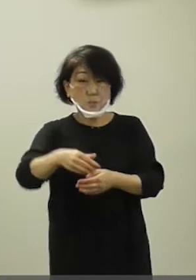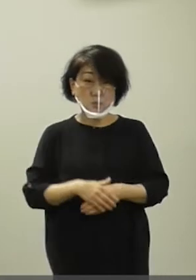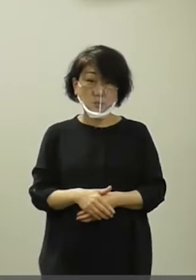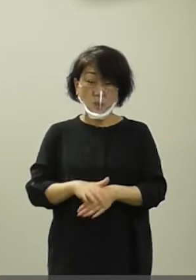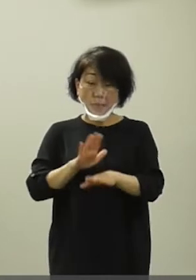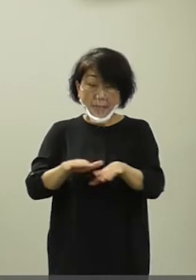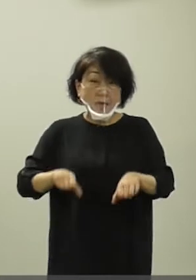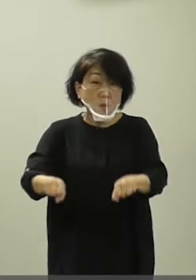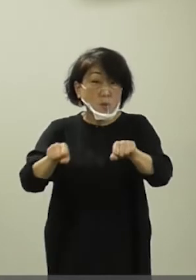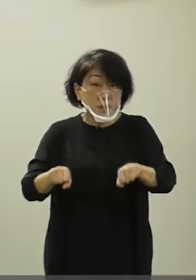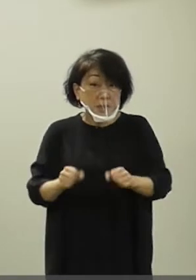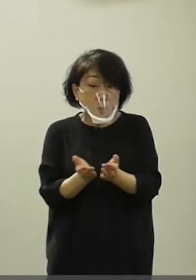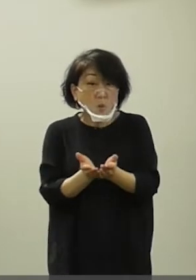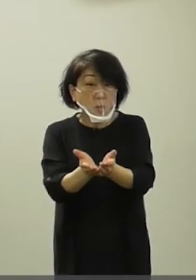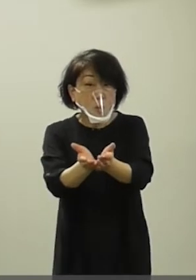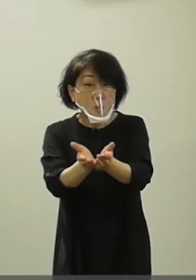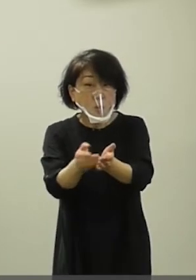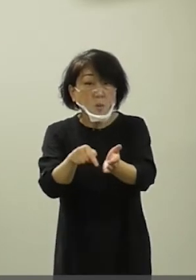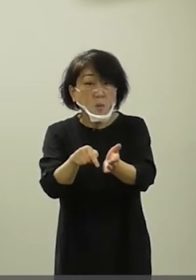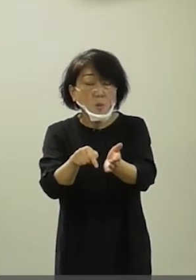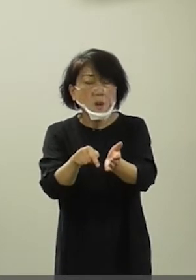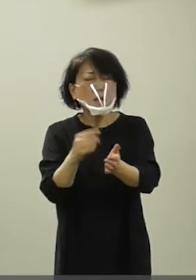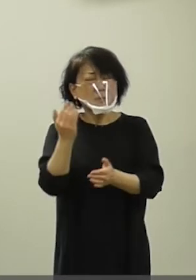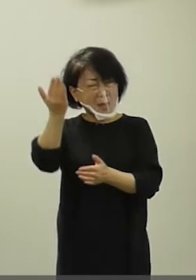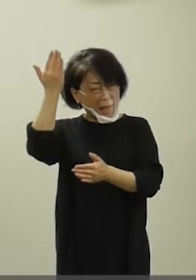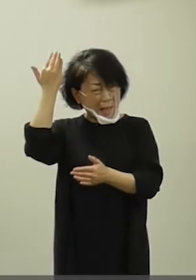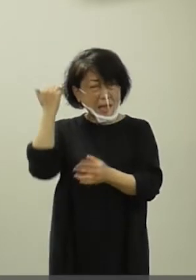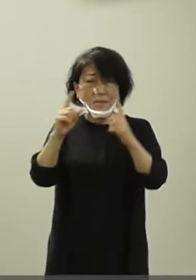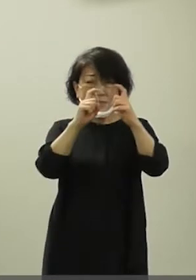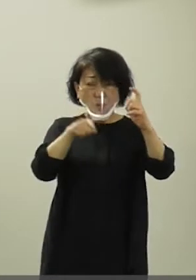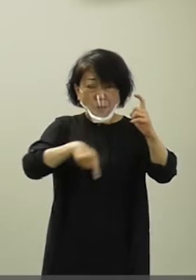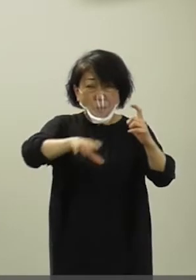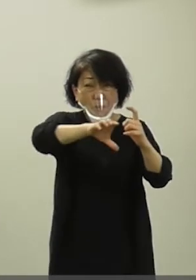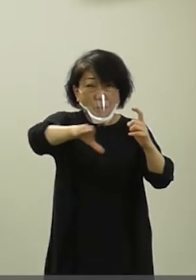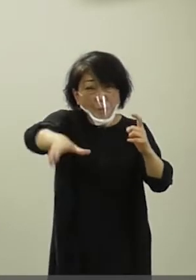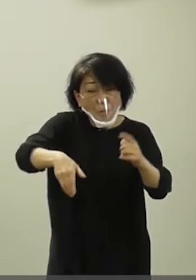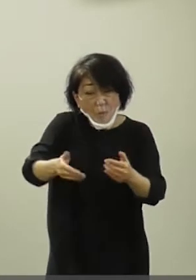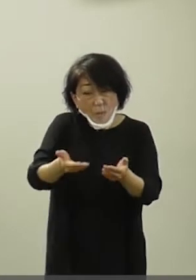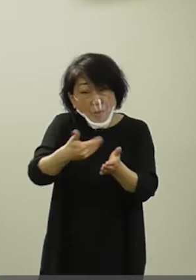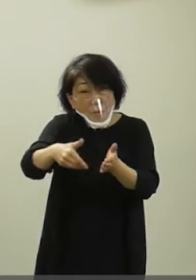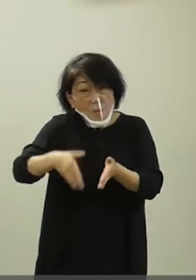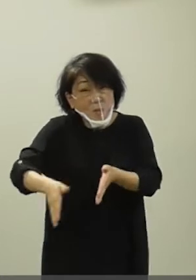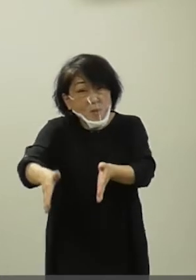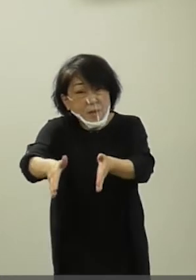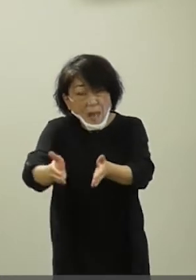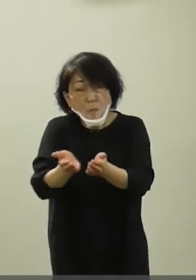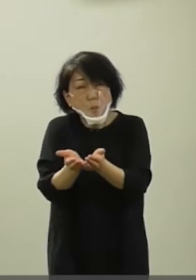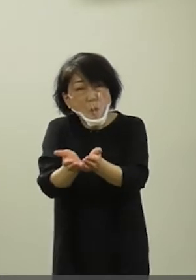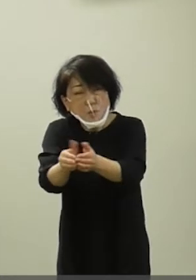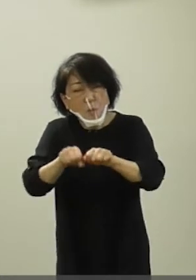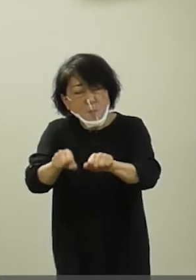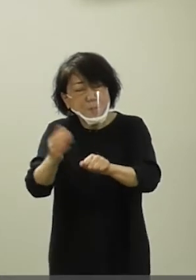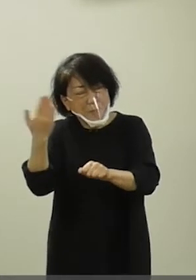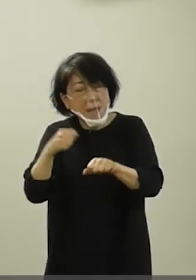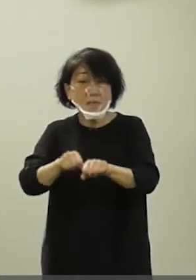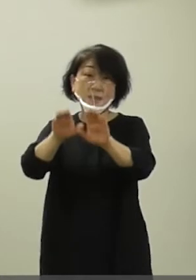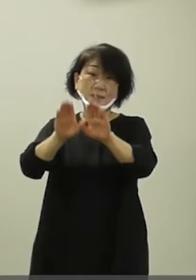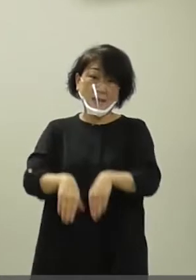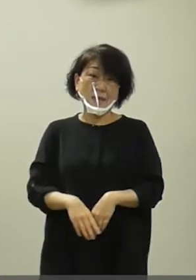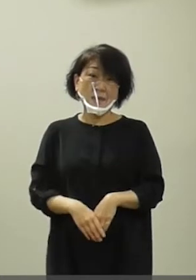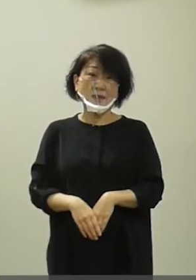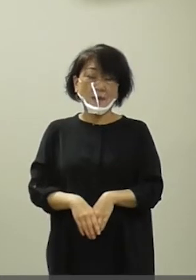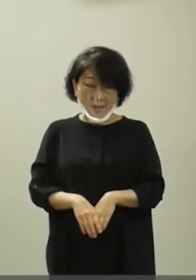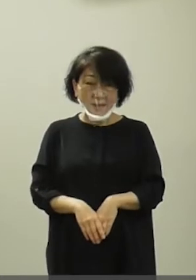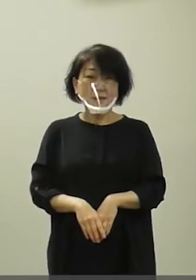今後昔あのこの法輪でですね冒頭事業を抑えて帰ったらいるいくらでしょうか